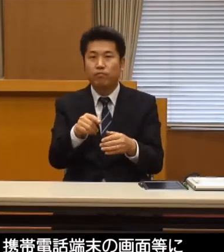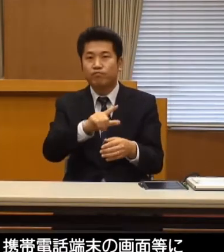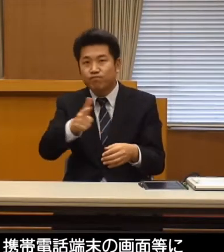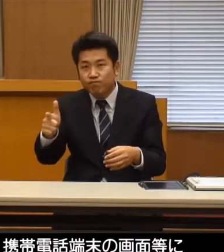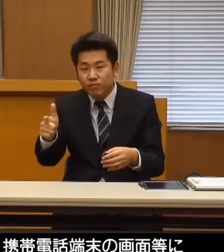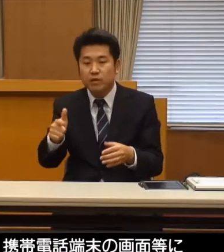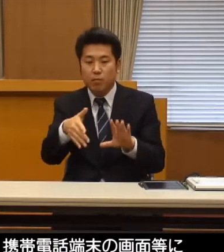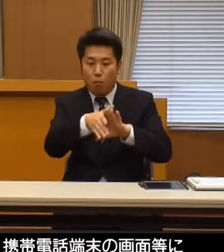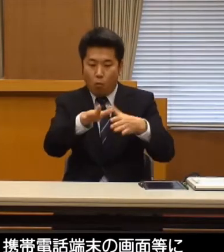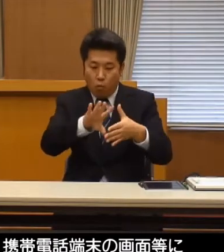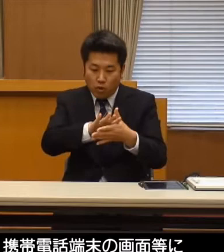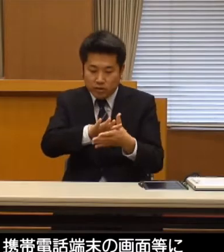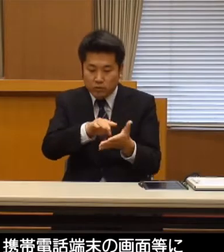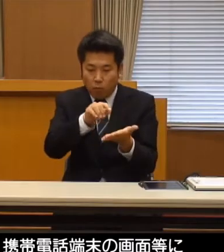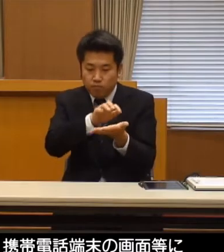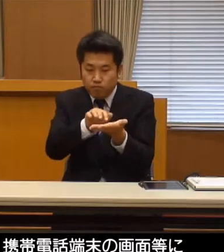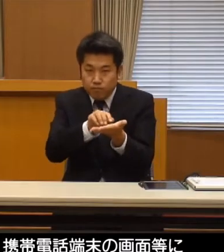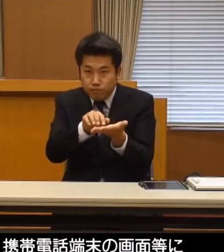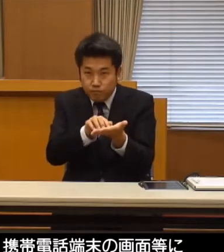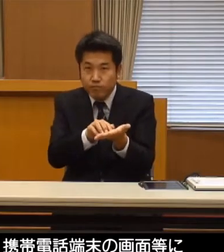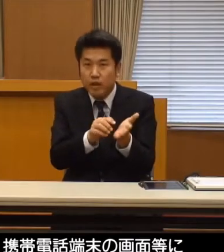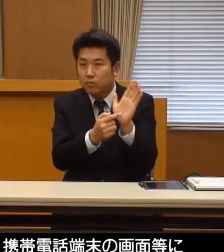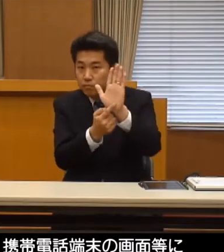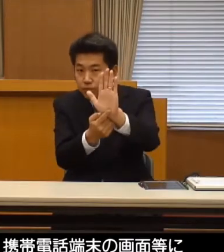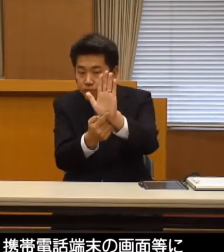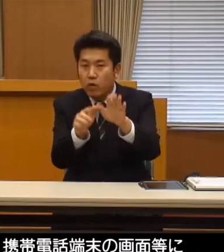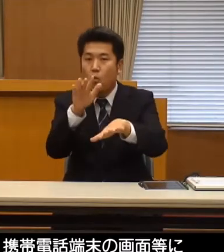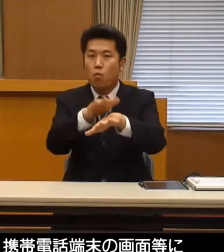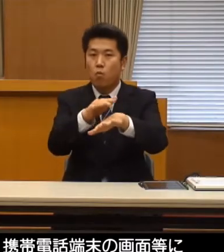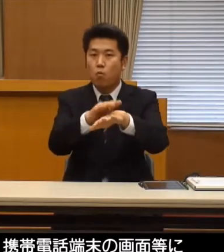等に文字を表して伝える方法です。